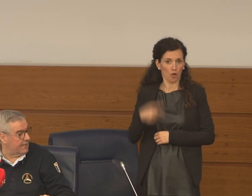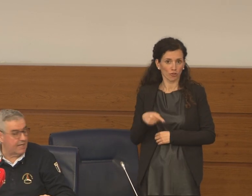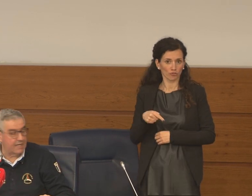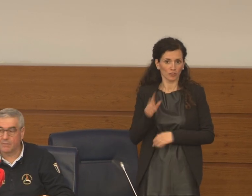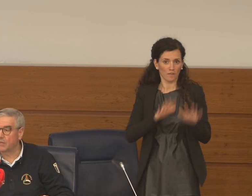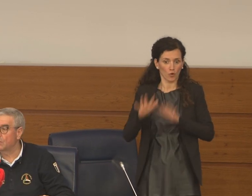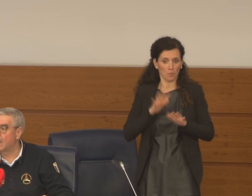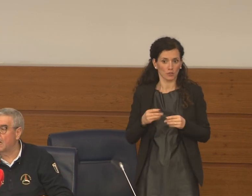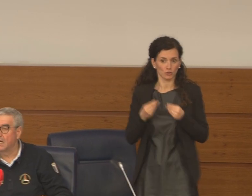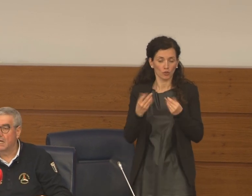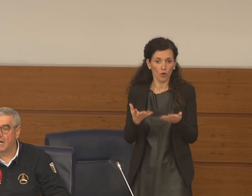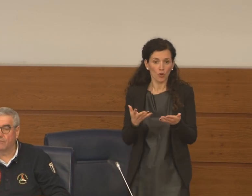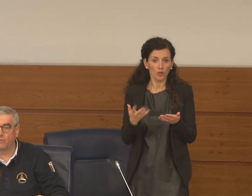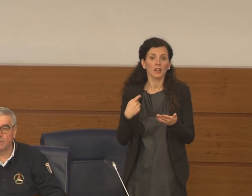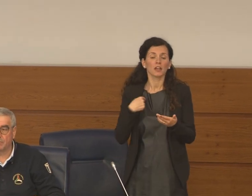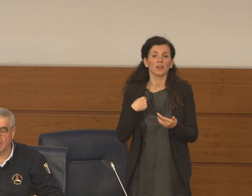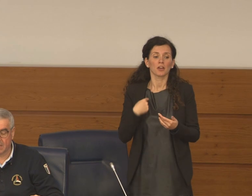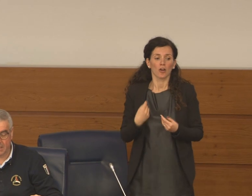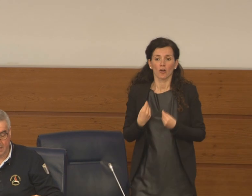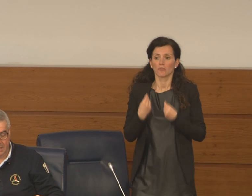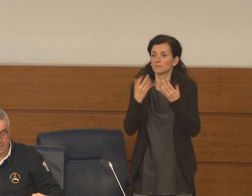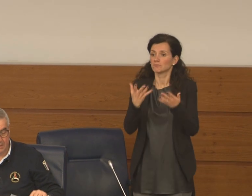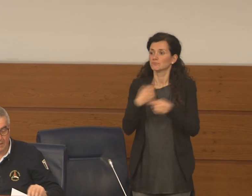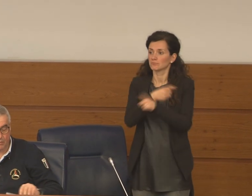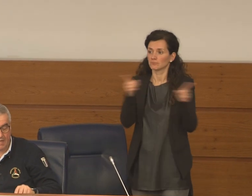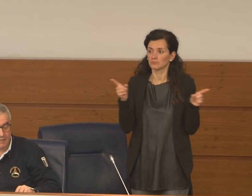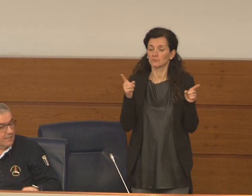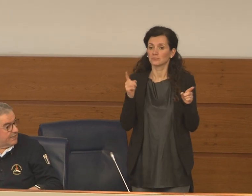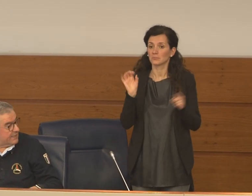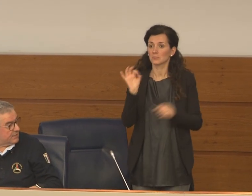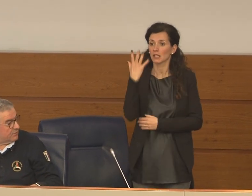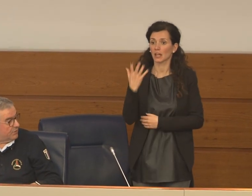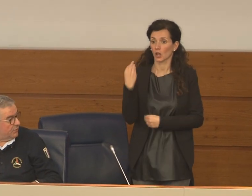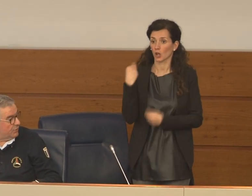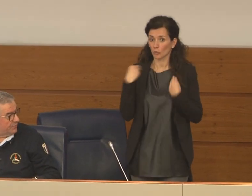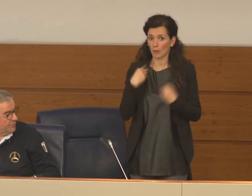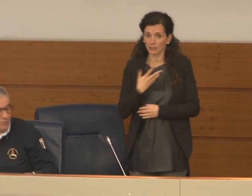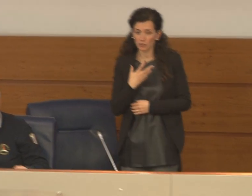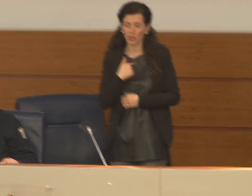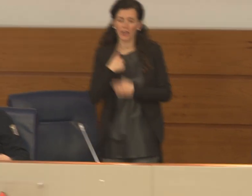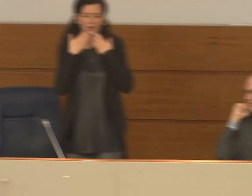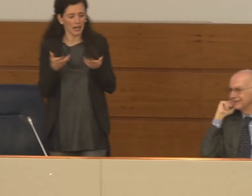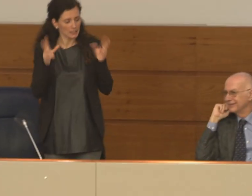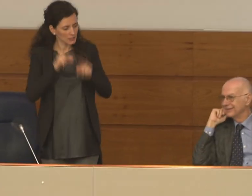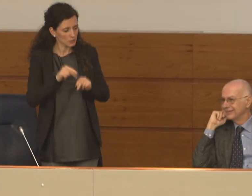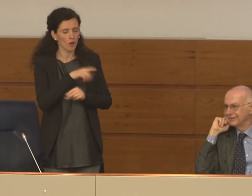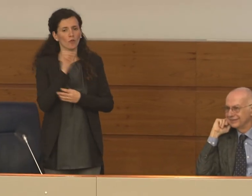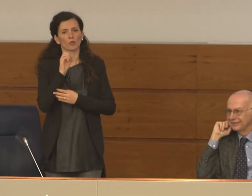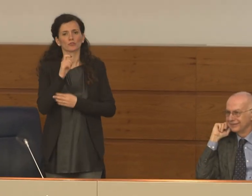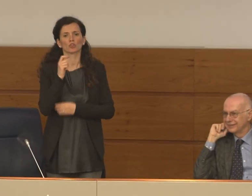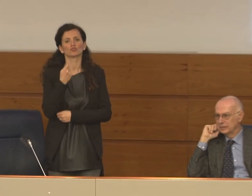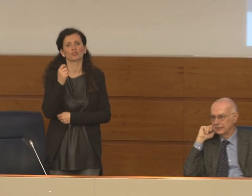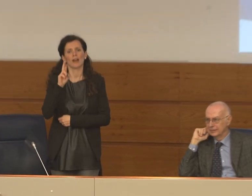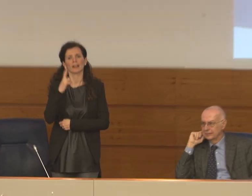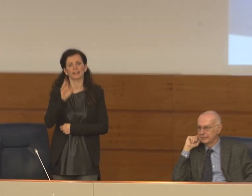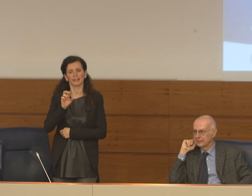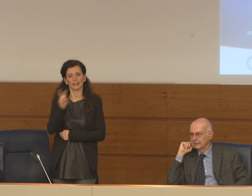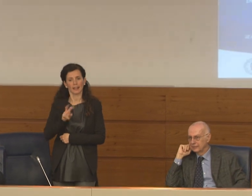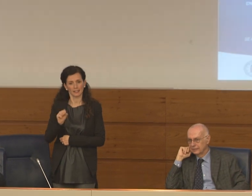darei la parola a voi per delle domande e ringrazio ancora una volta il professore giovanni rezza che